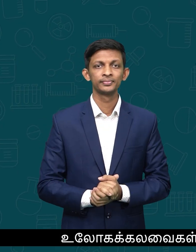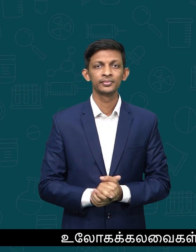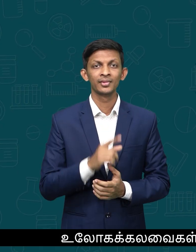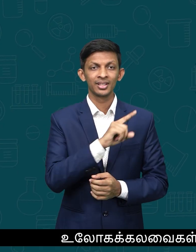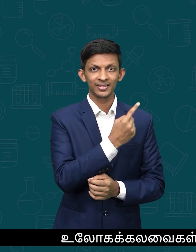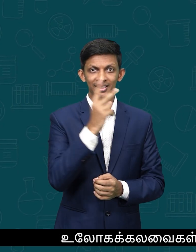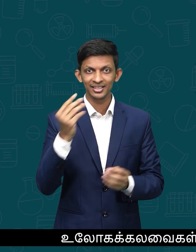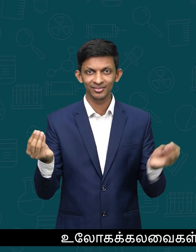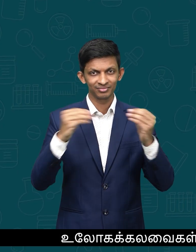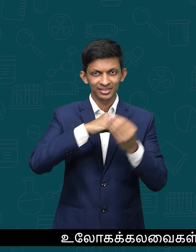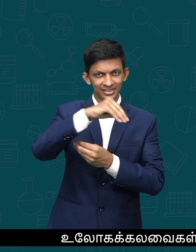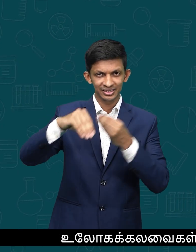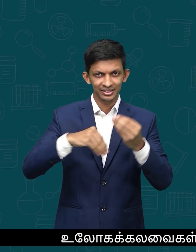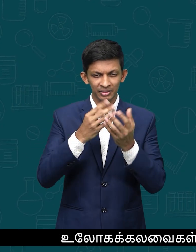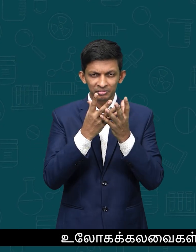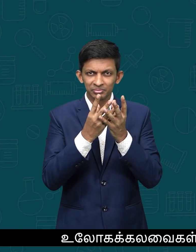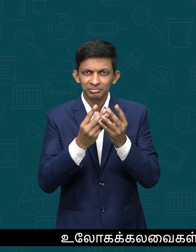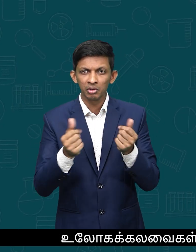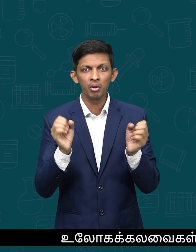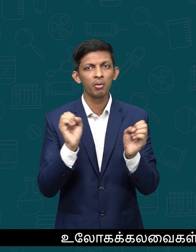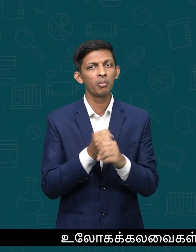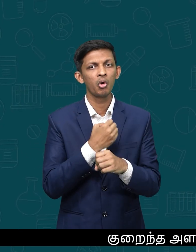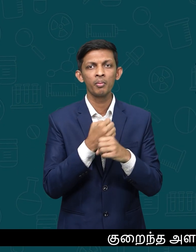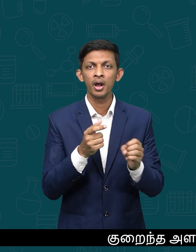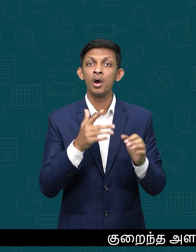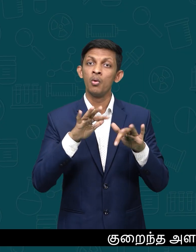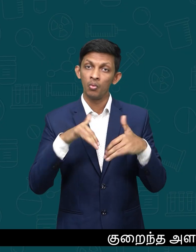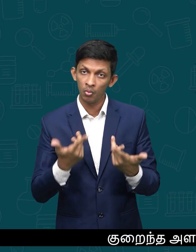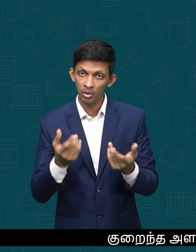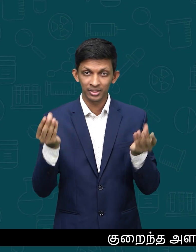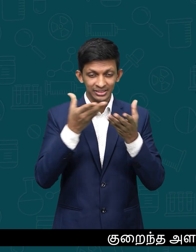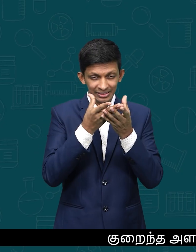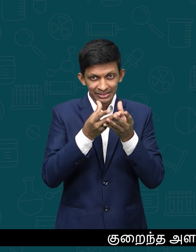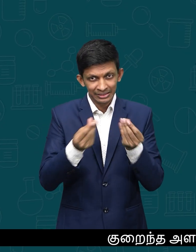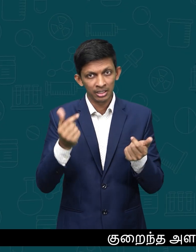உலோக கலவைகள் துருப்பிடிக்காத அல்லது மிக குறைந்த அளவிற்கு அரிப்பு ஏற்படுத்தாது.